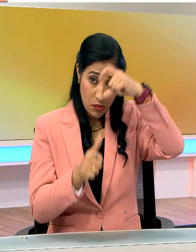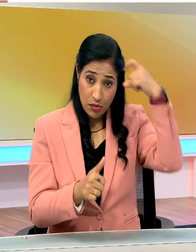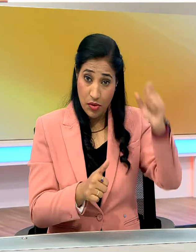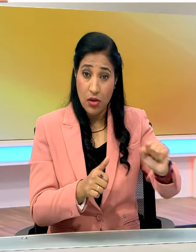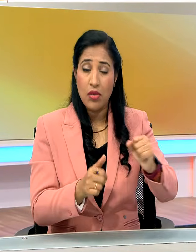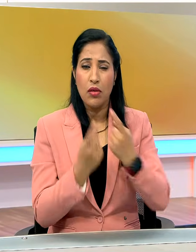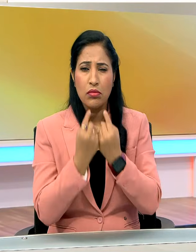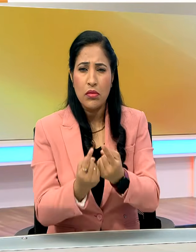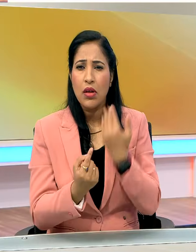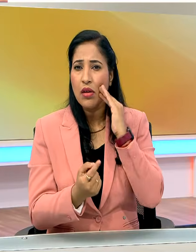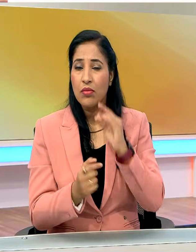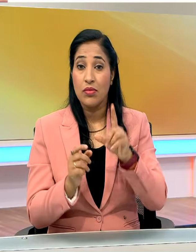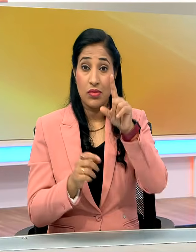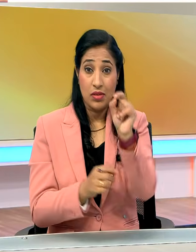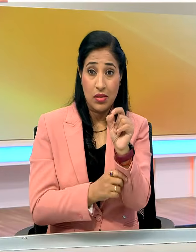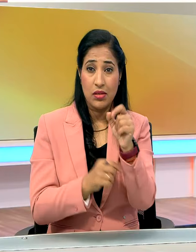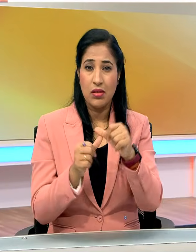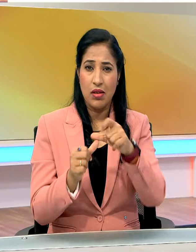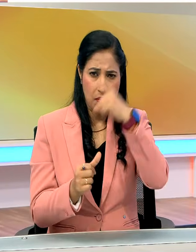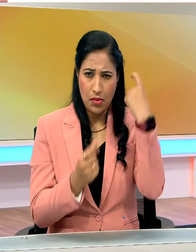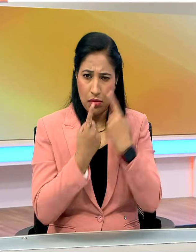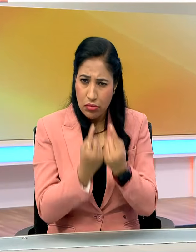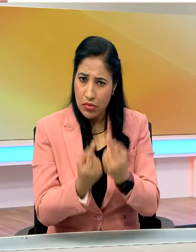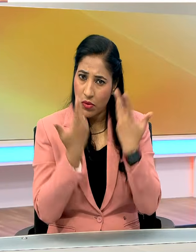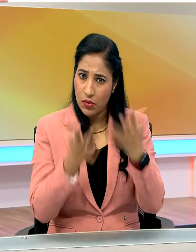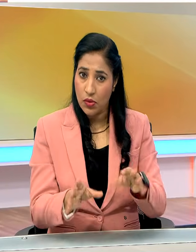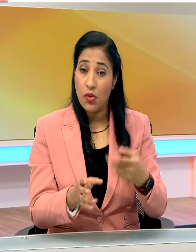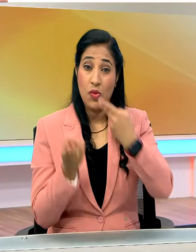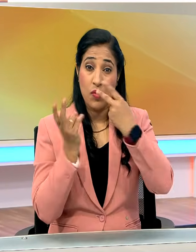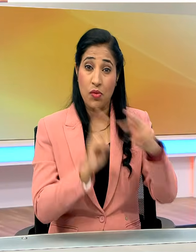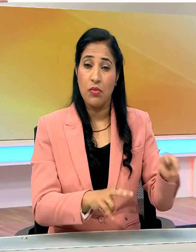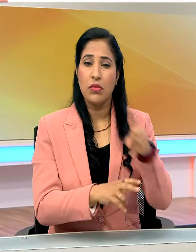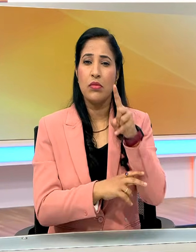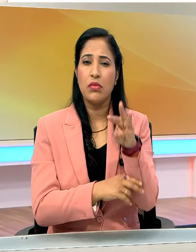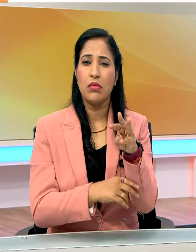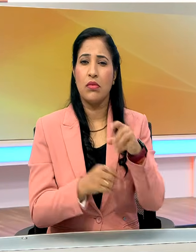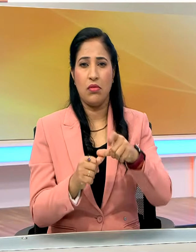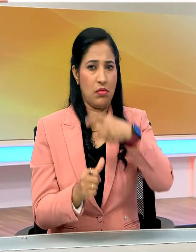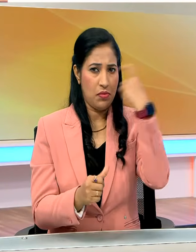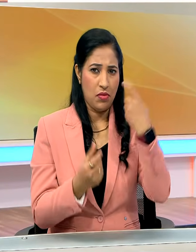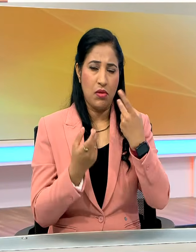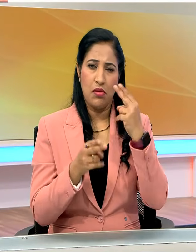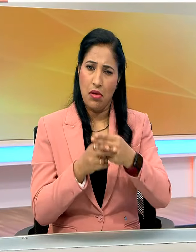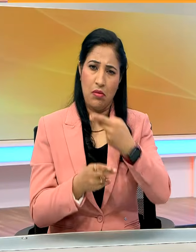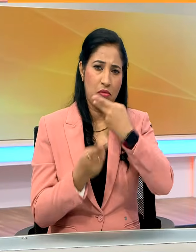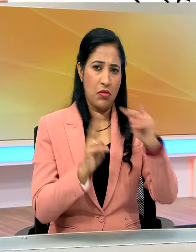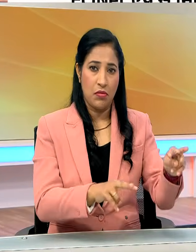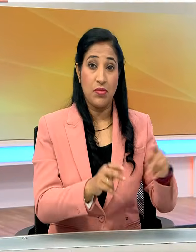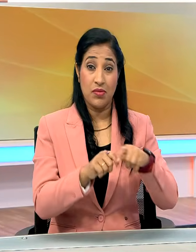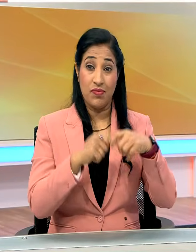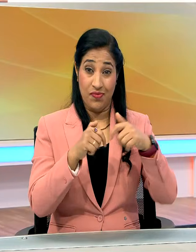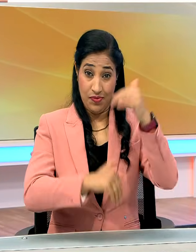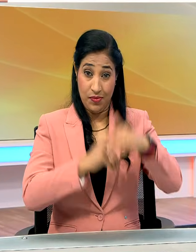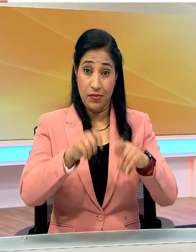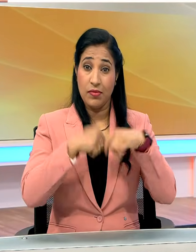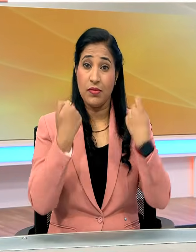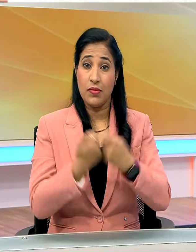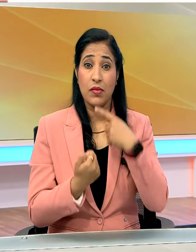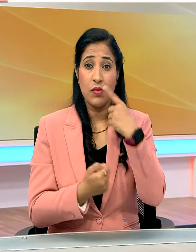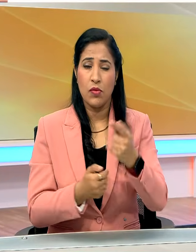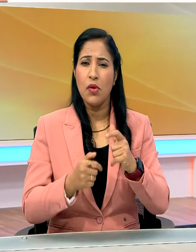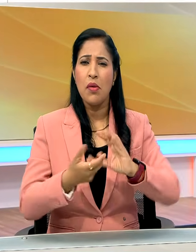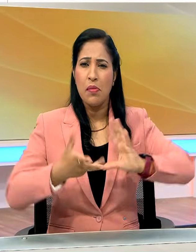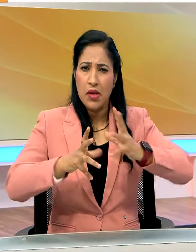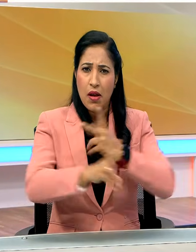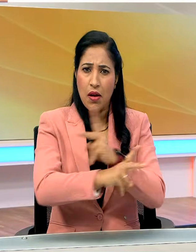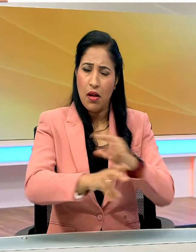की जांच 10 अप्रैल को हुई और नामांकन वापस लेने की अनुमति 13 अप्रैल तक थी। चुनाव आयोग ने बताया कि अब पूरी चुनावी मशीनरी अगले